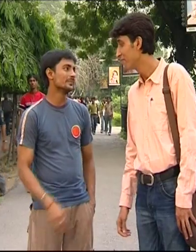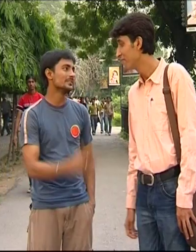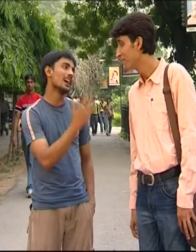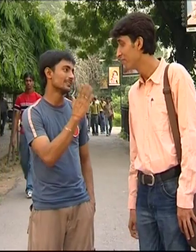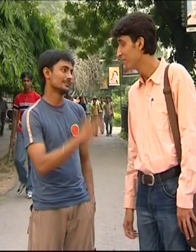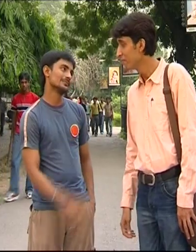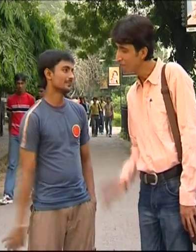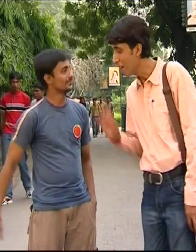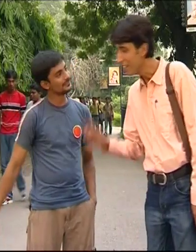जा बाय।